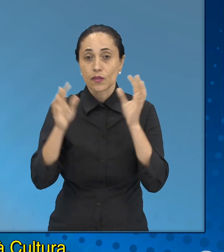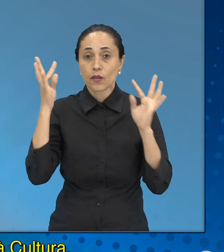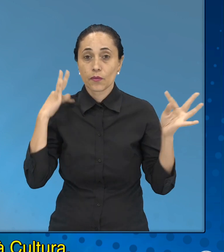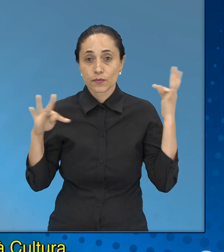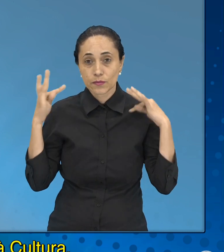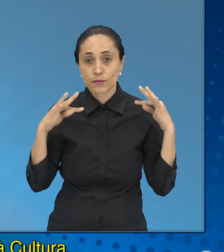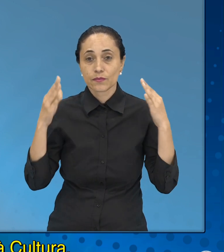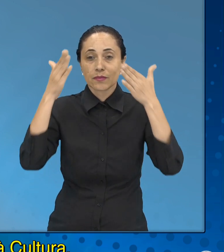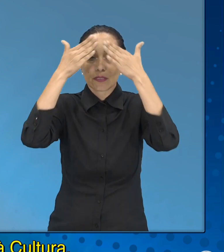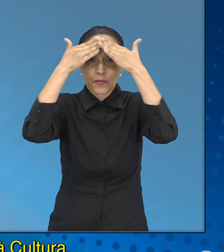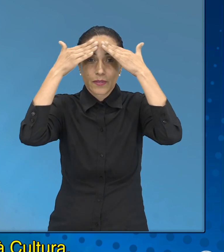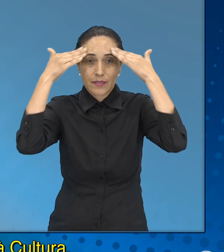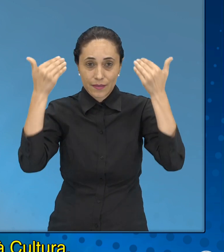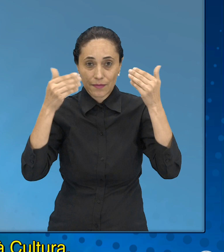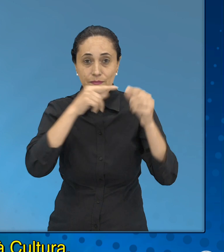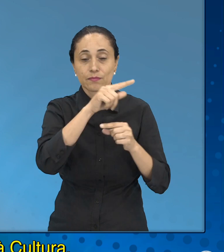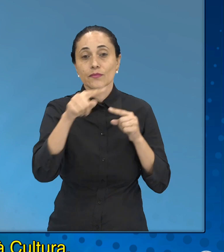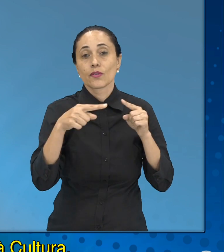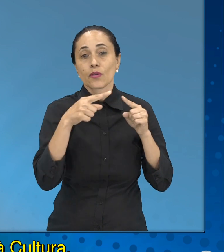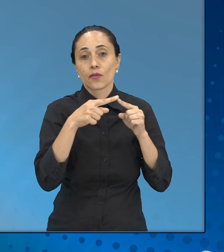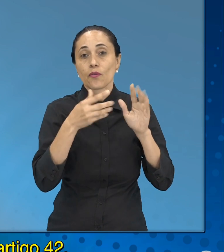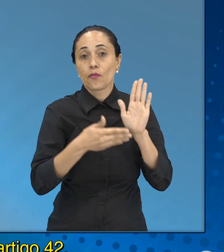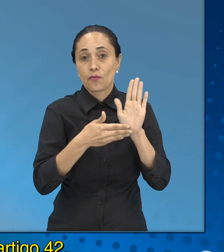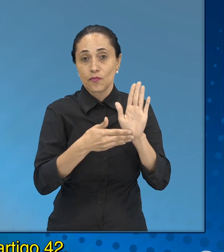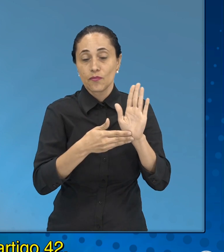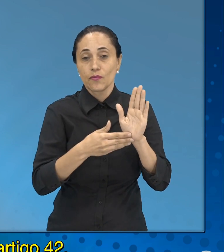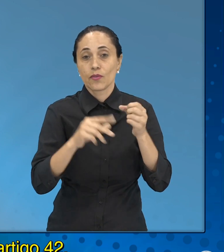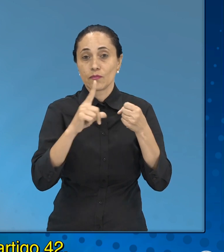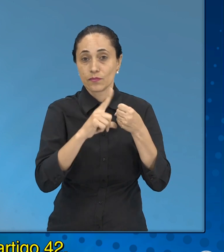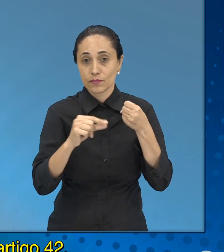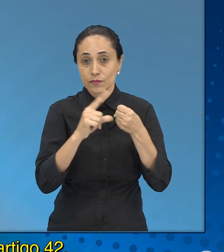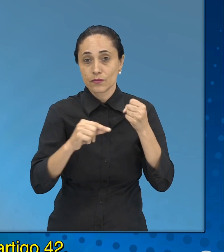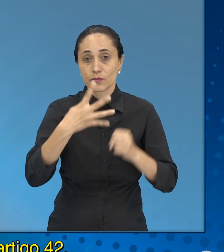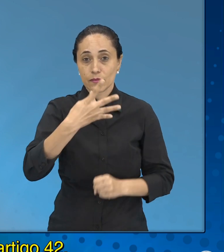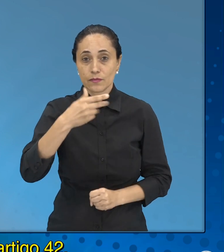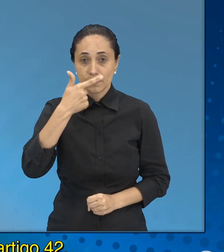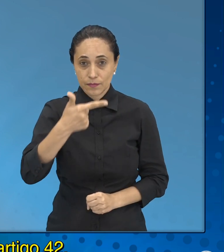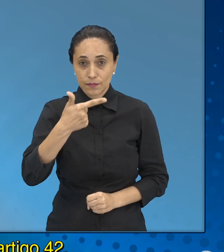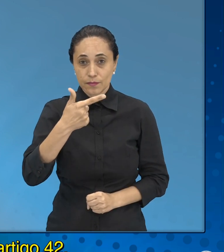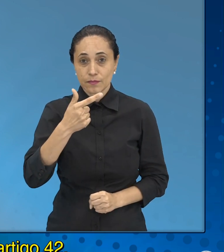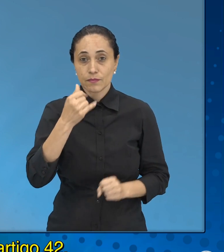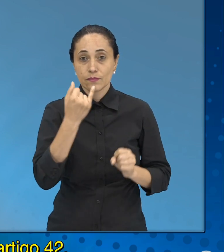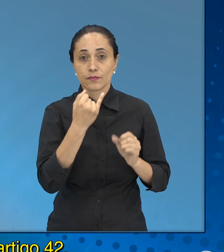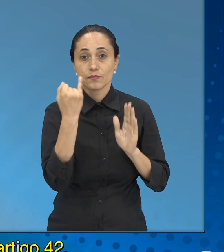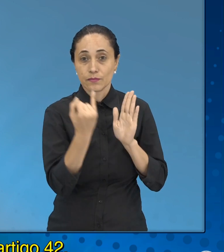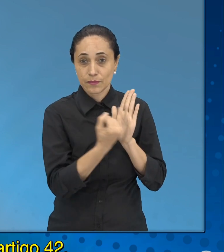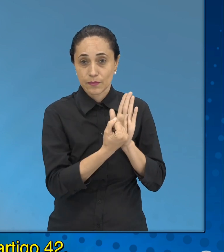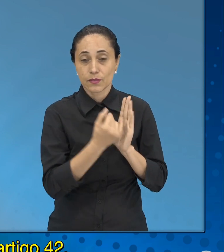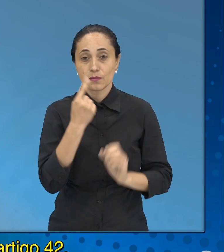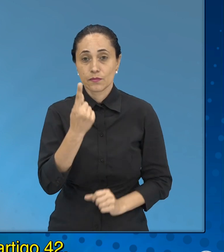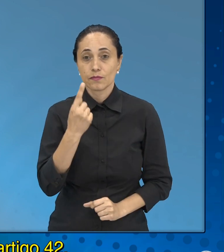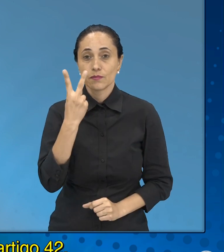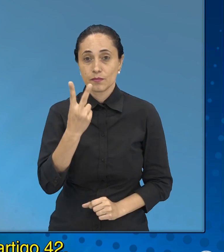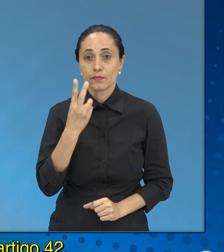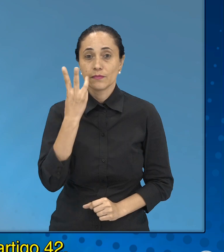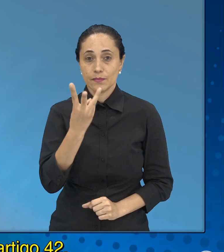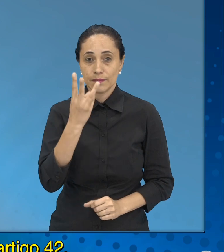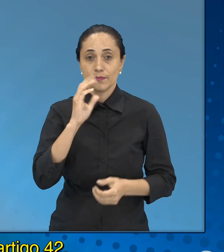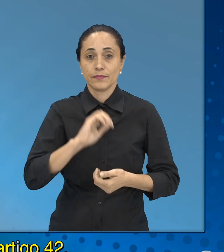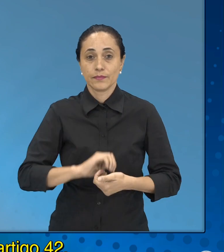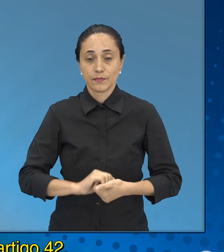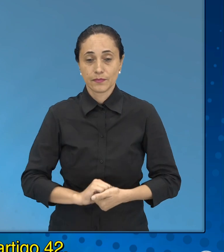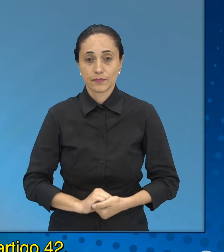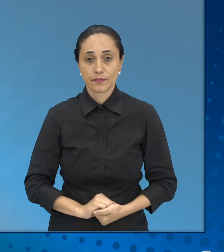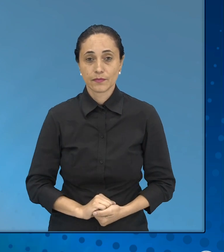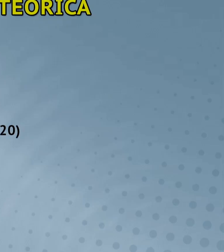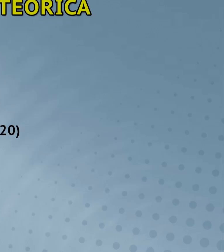ao esporte, ao turismo e ao lazer, conforme disposto no artigo 42, inciso 1, 2